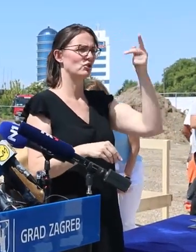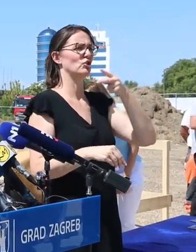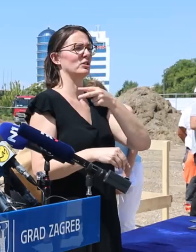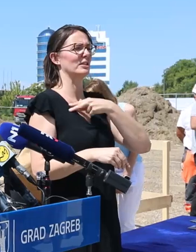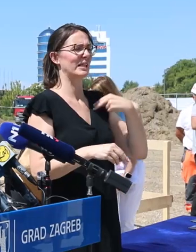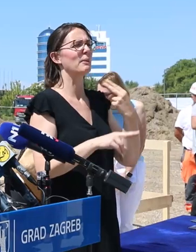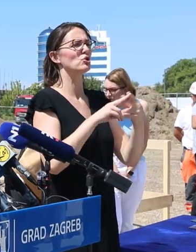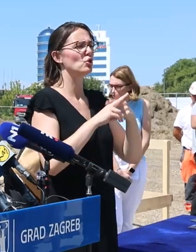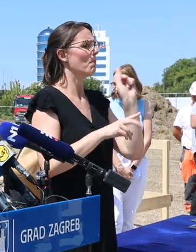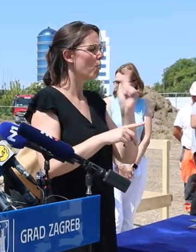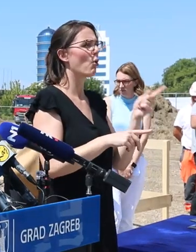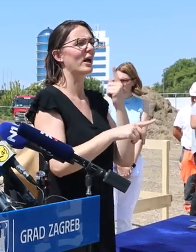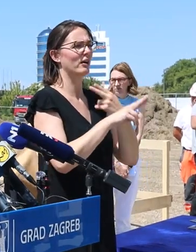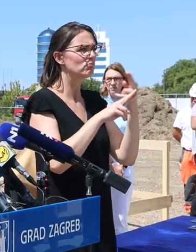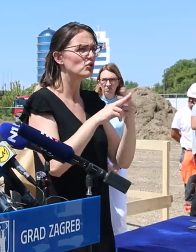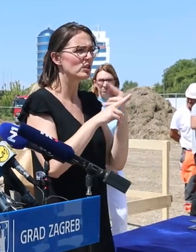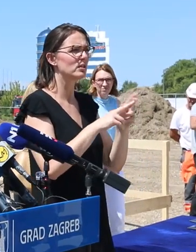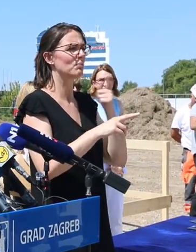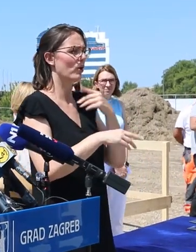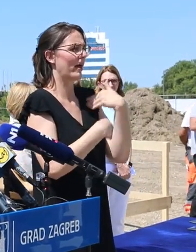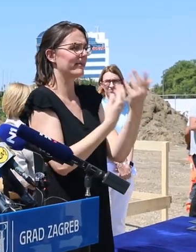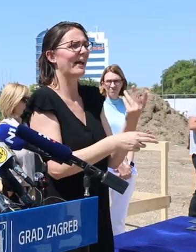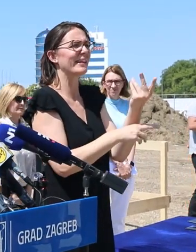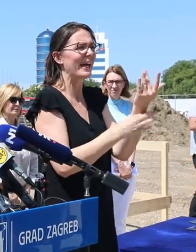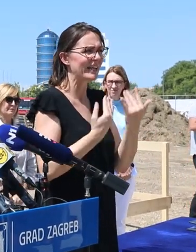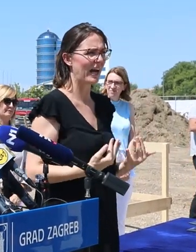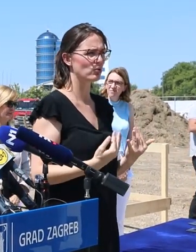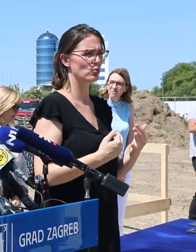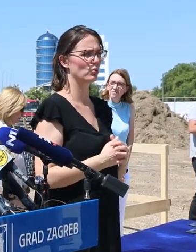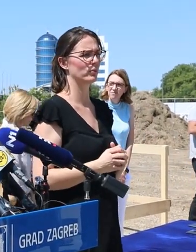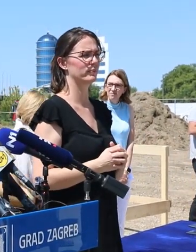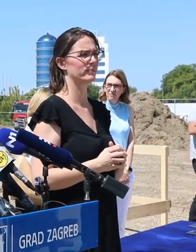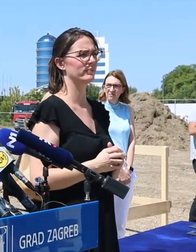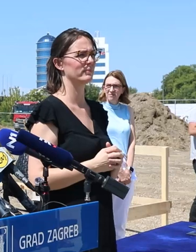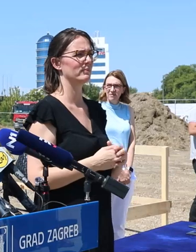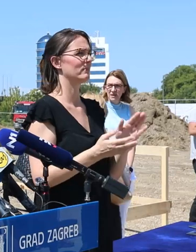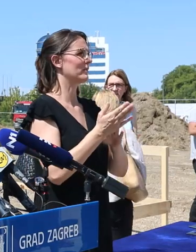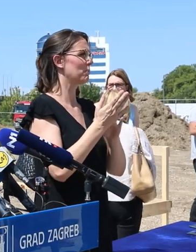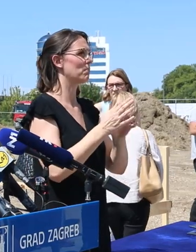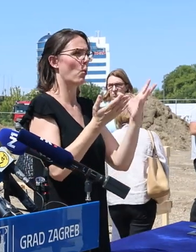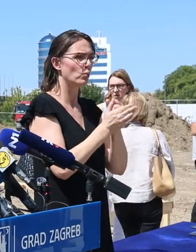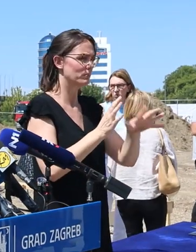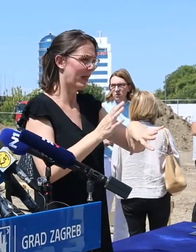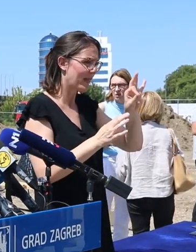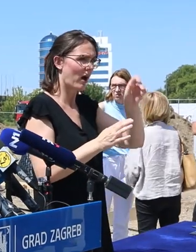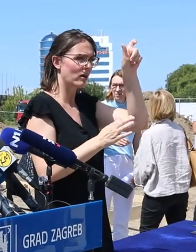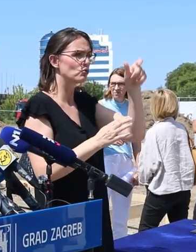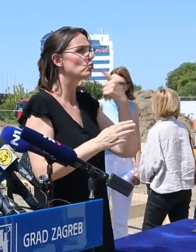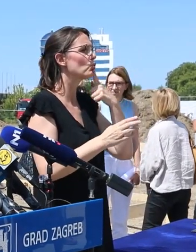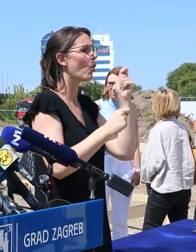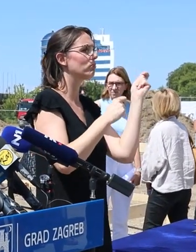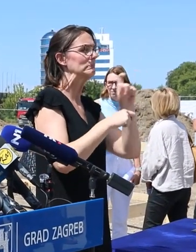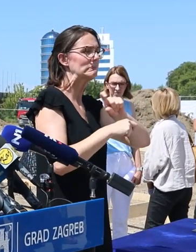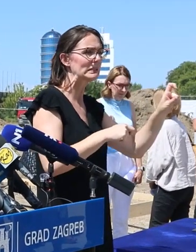gradska čistoća mora počistiti i isporučiti račun, zapravo, ako uspije naći počinitelja